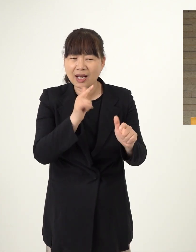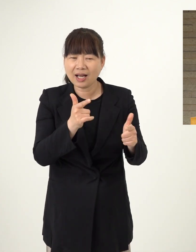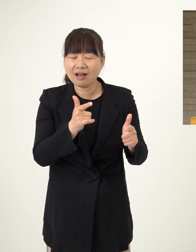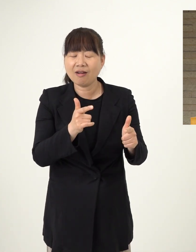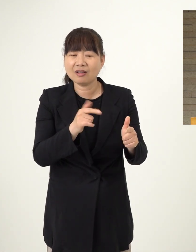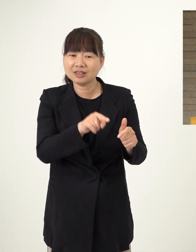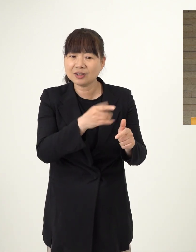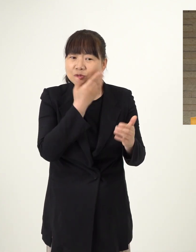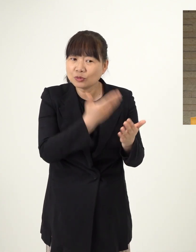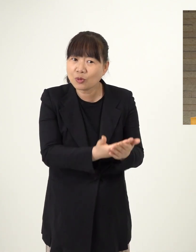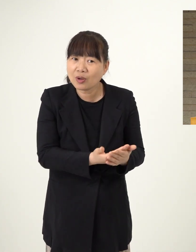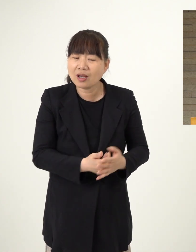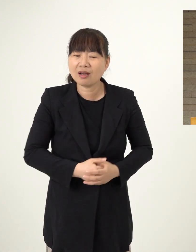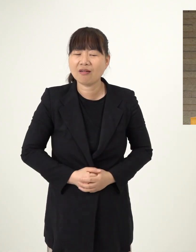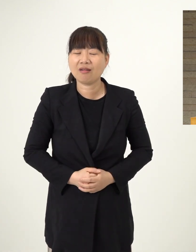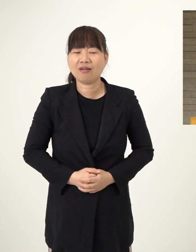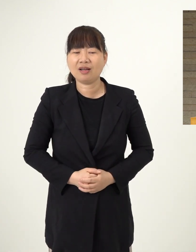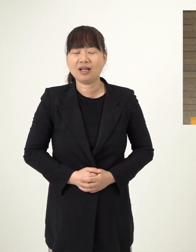중요한 건가요?